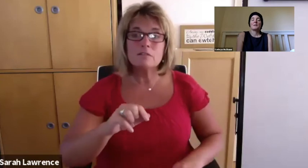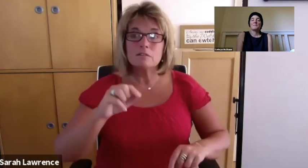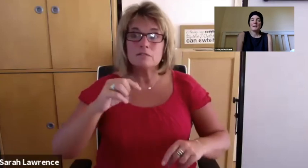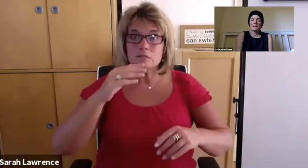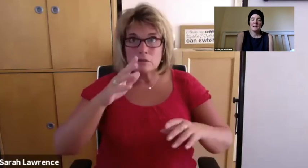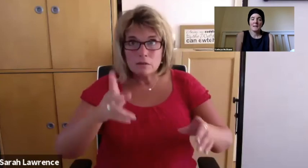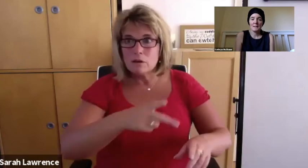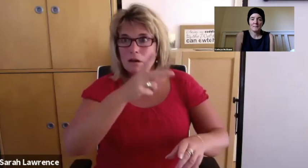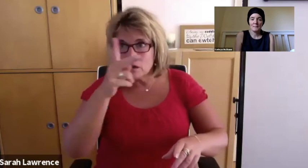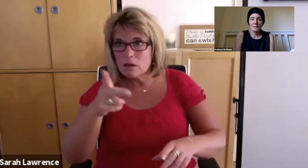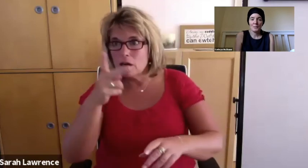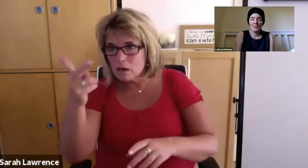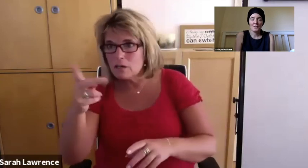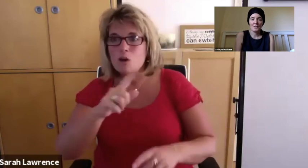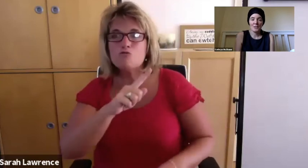Pan gwylio'r fideo,